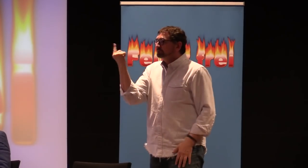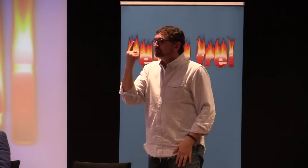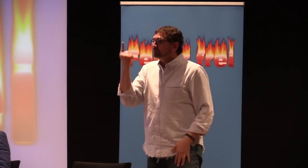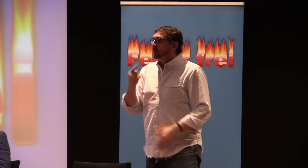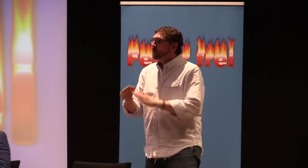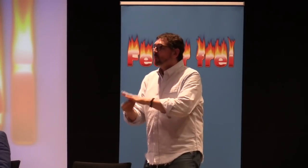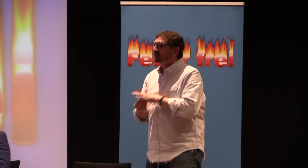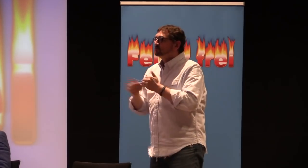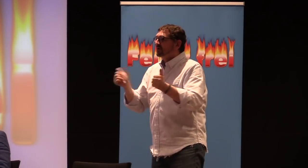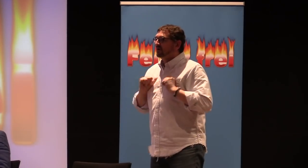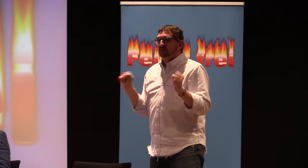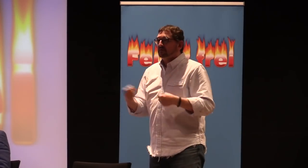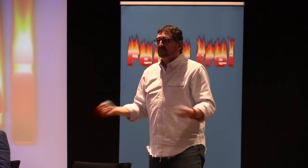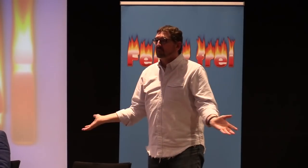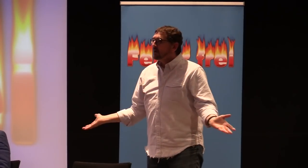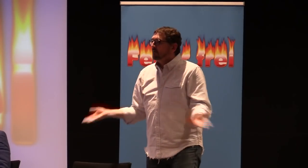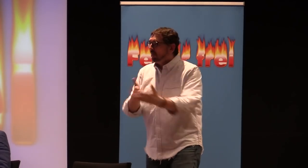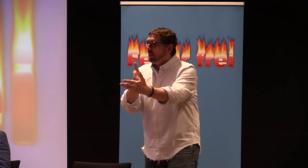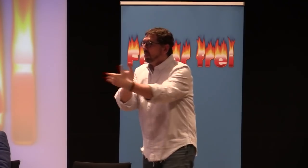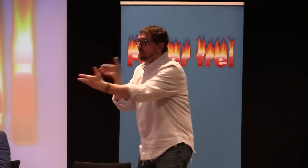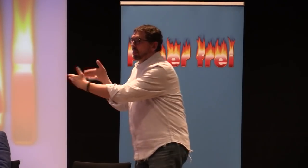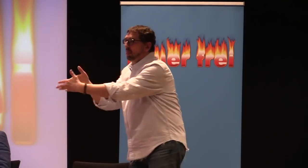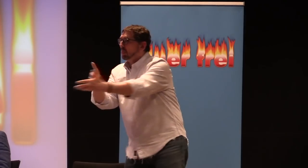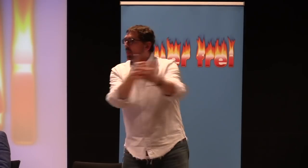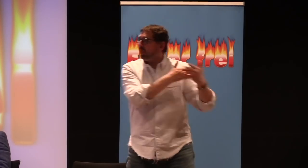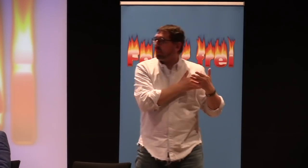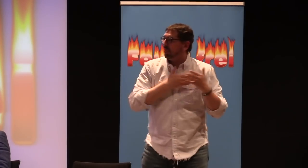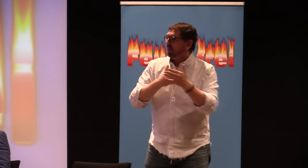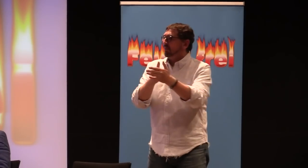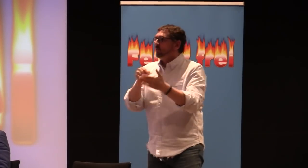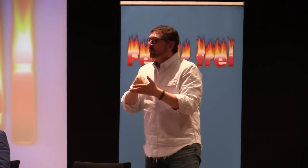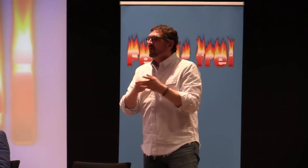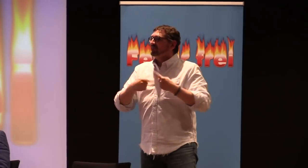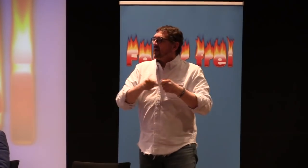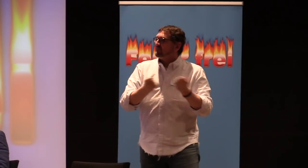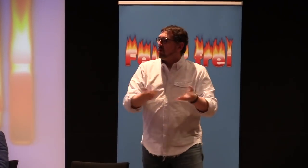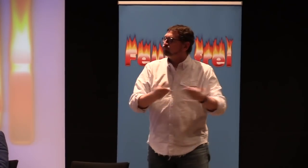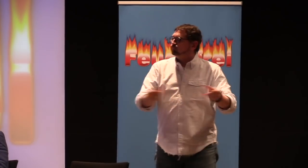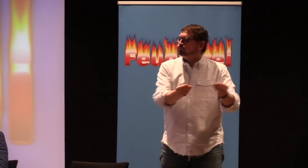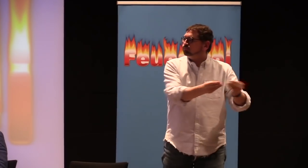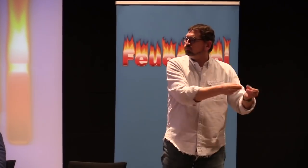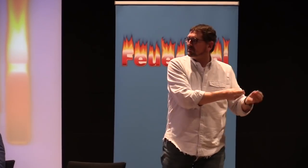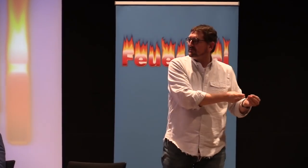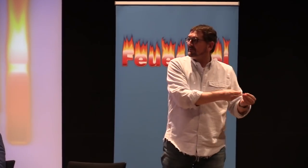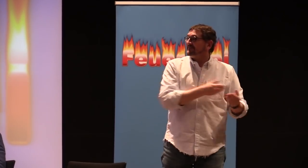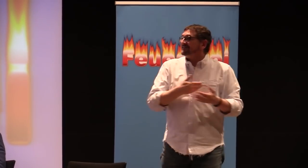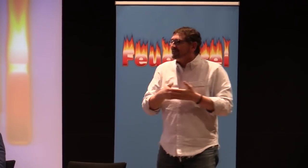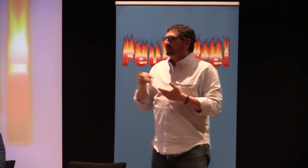Und man muss halt einfach überlegen, wenn Leute ja, auf sich alleine gestellt sind, sind sie dann überhaupt gesellschaftsfähig? Weil zu